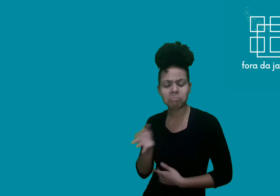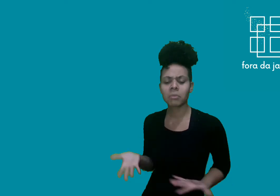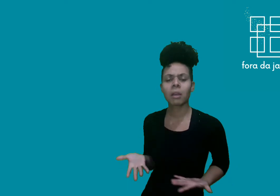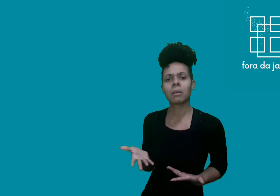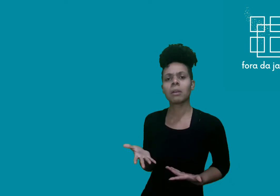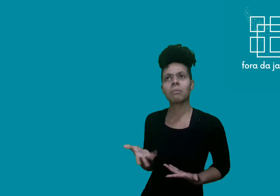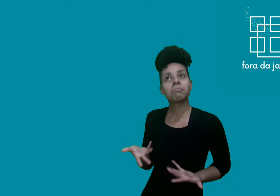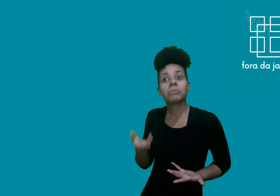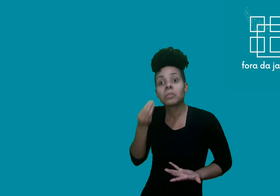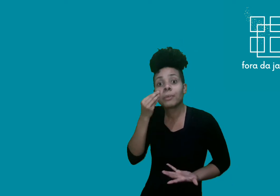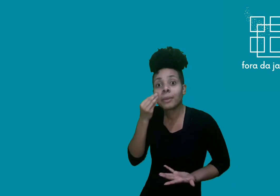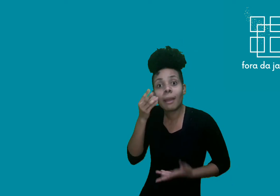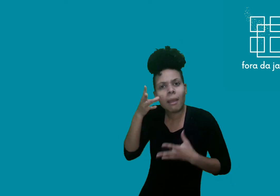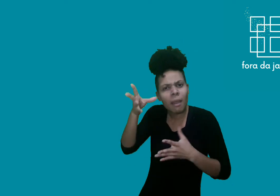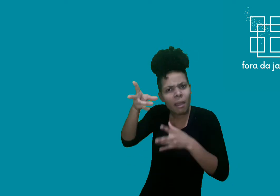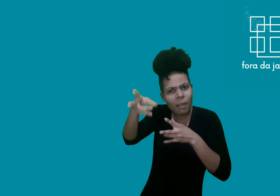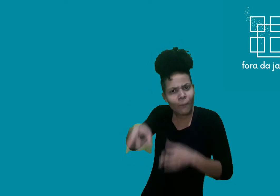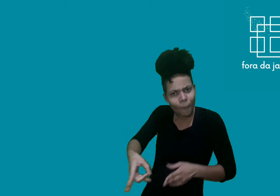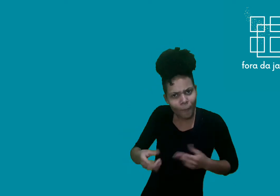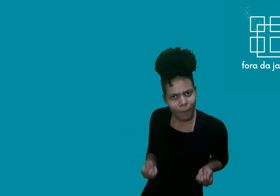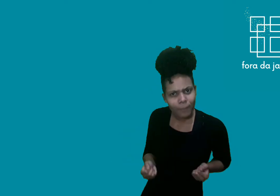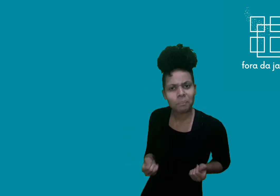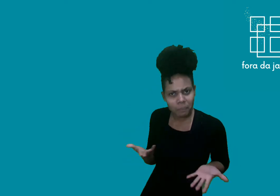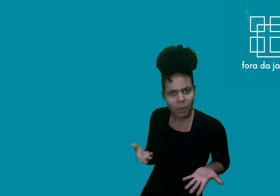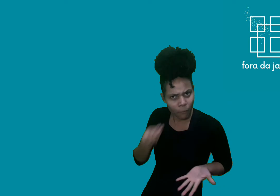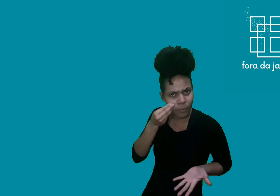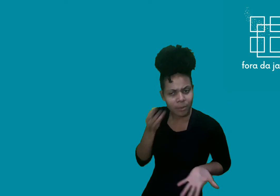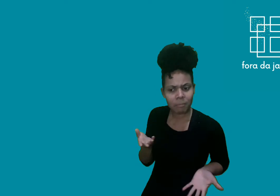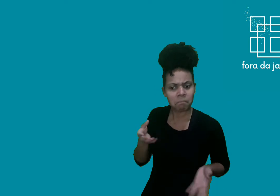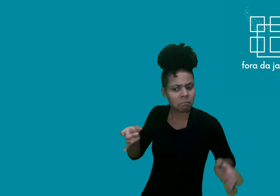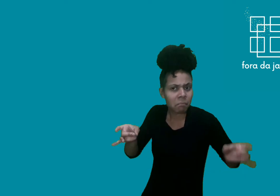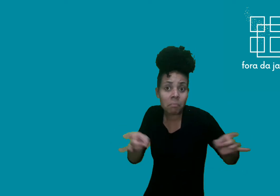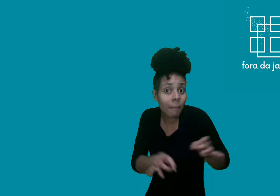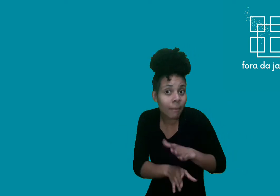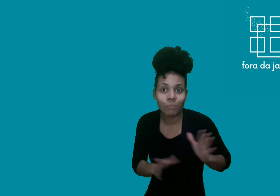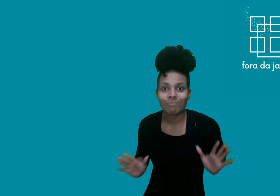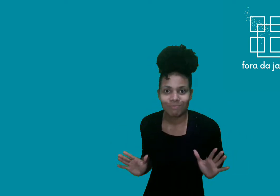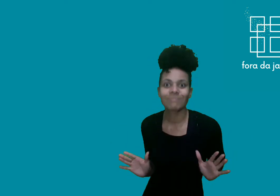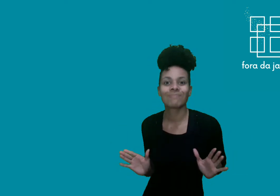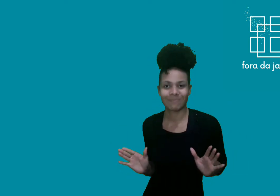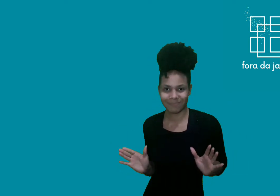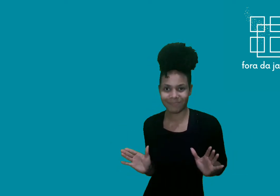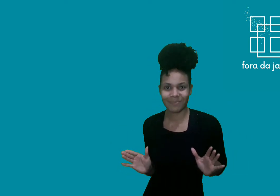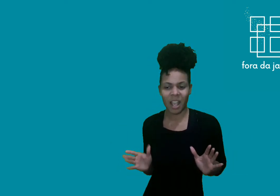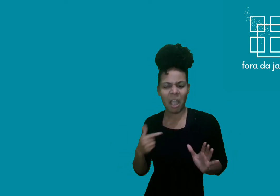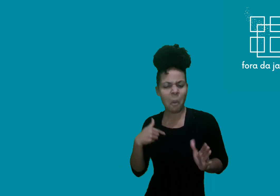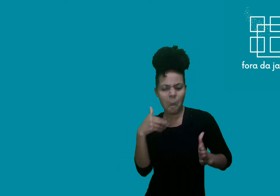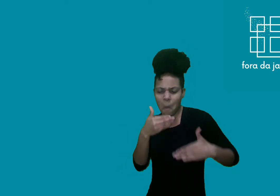mim. Eu acho que cabe as duas coisas aí, né? Entra a questão de, por exemplo, talvez